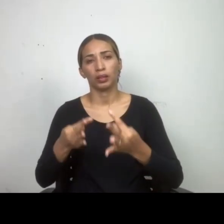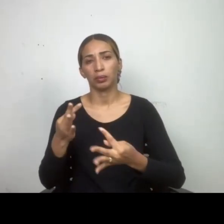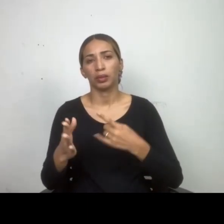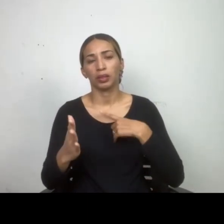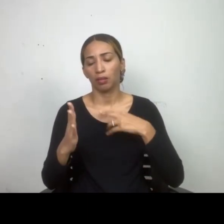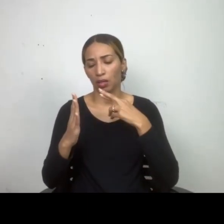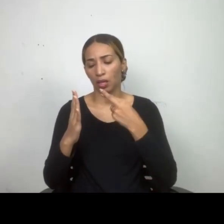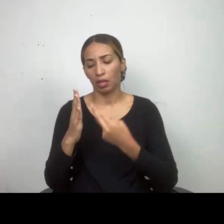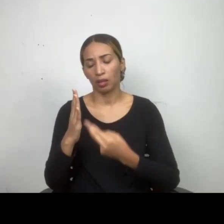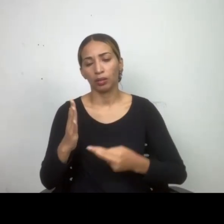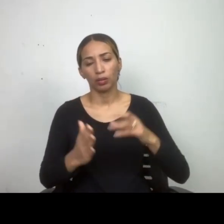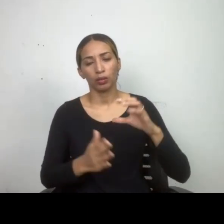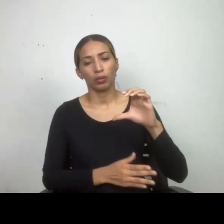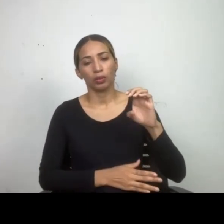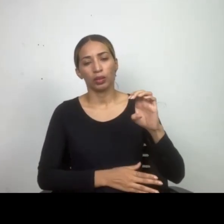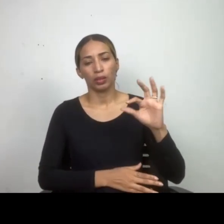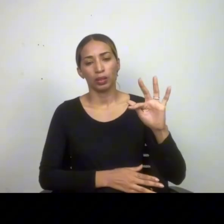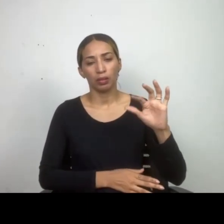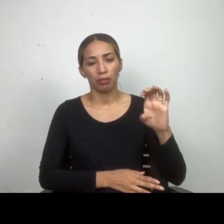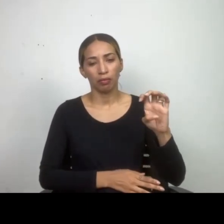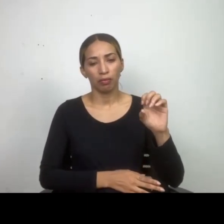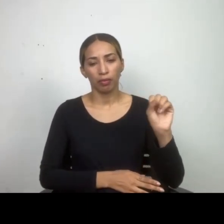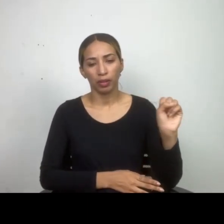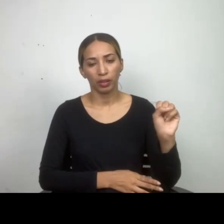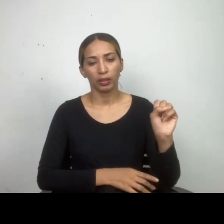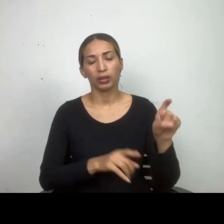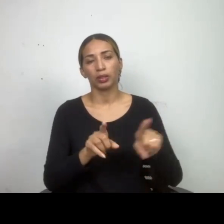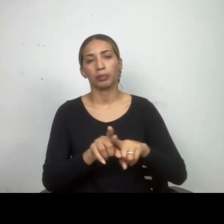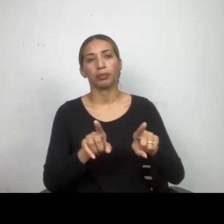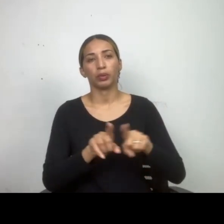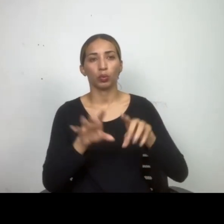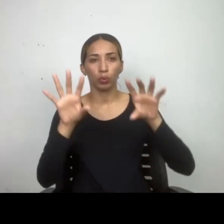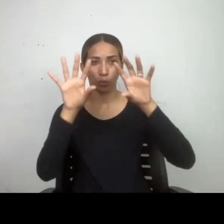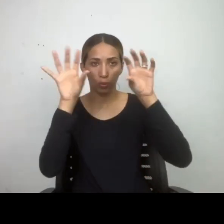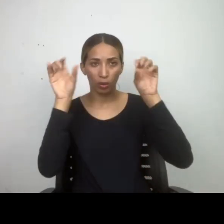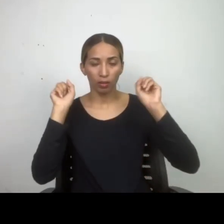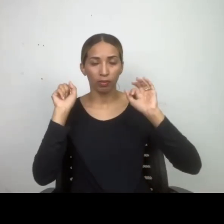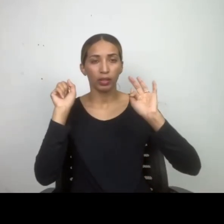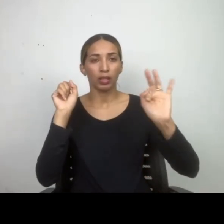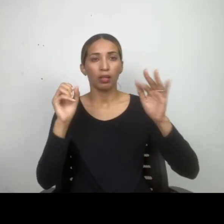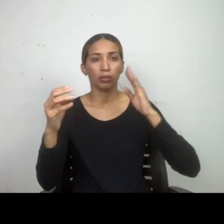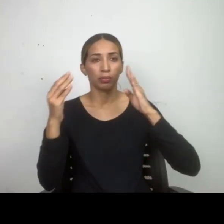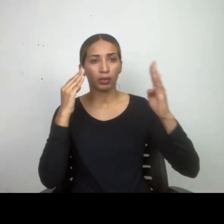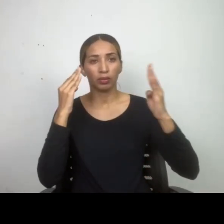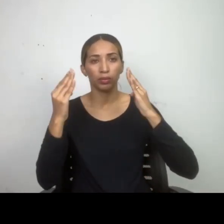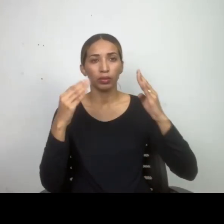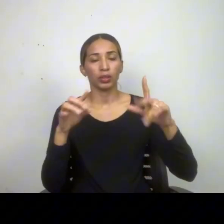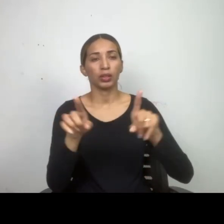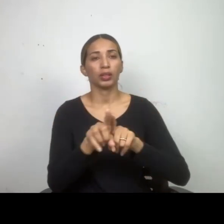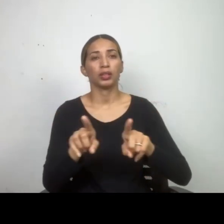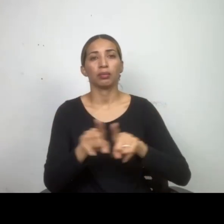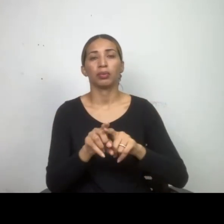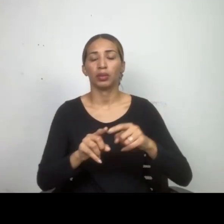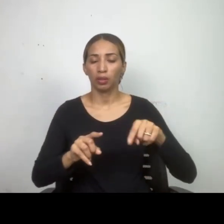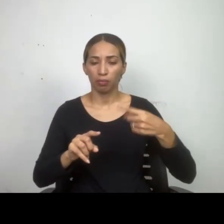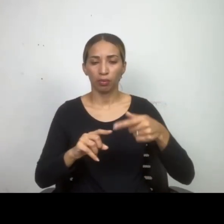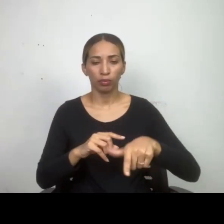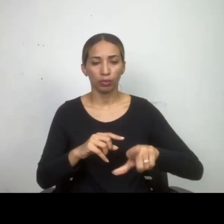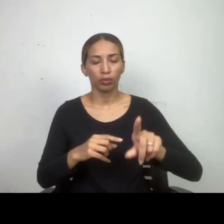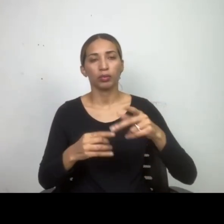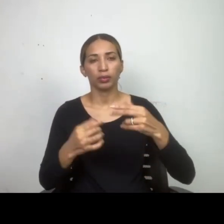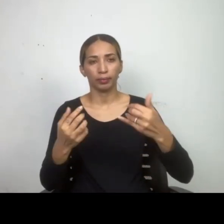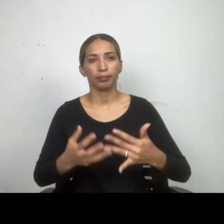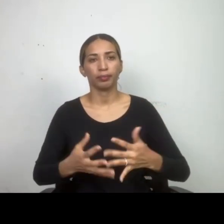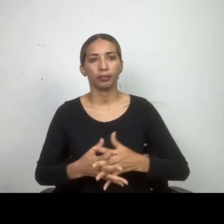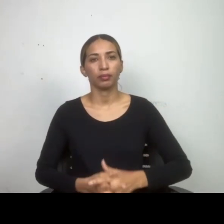quanto do Conselho Federal de Psicologia, né, e um último relatório também, que depois eu vou falar mais à frente aqui, né, que saiu na semana passada,